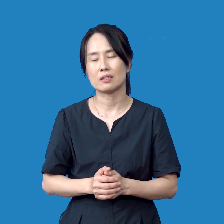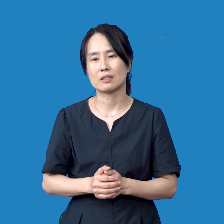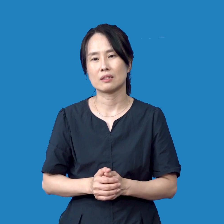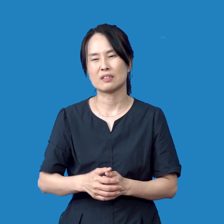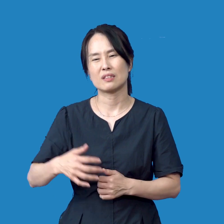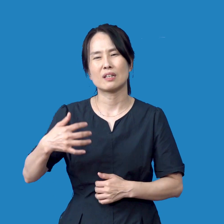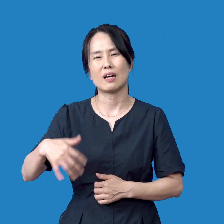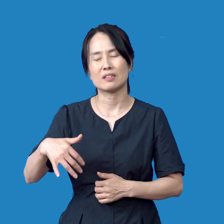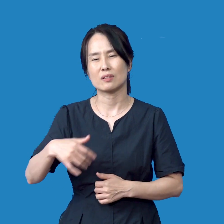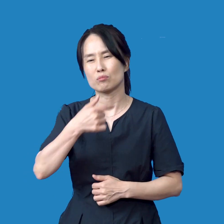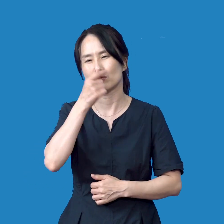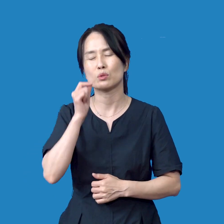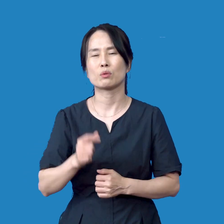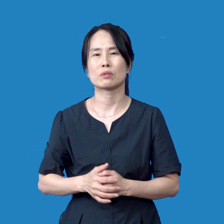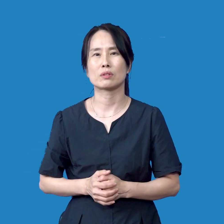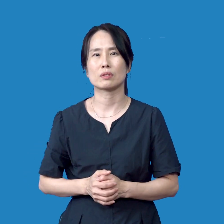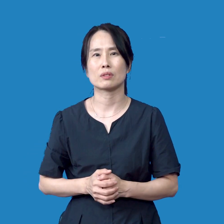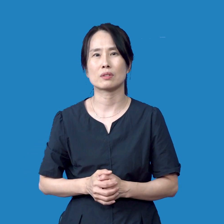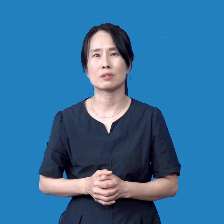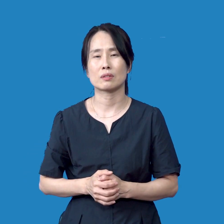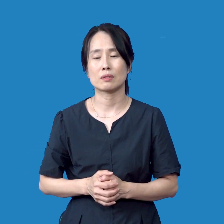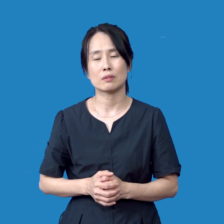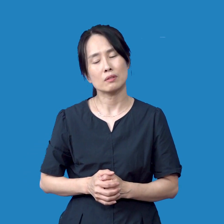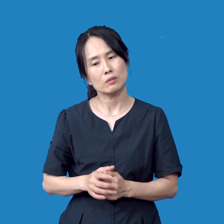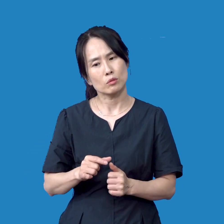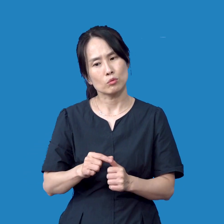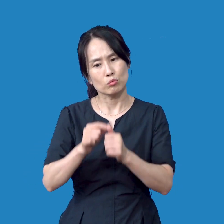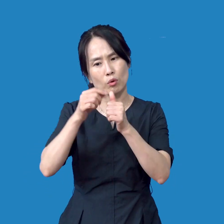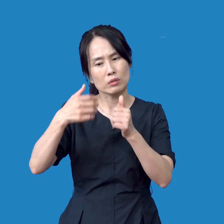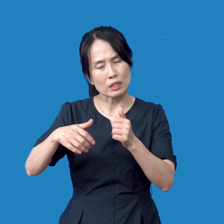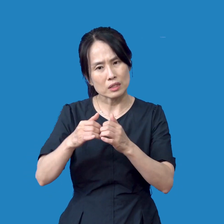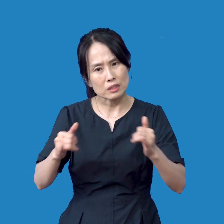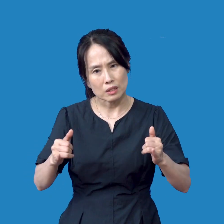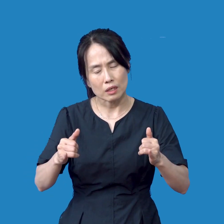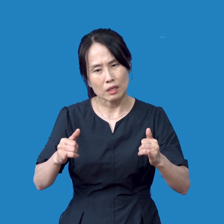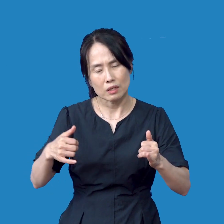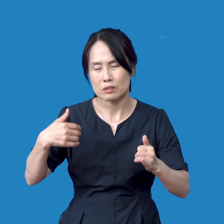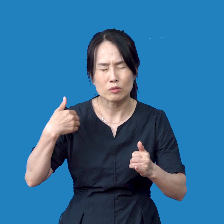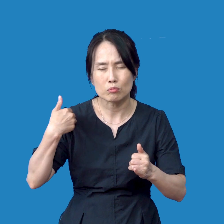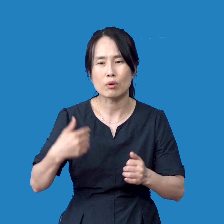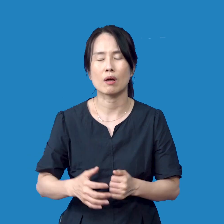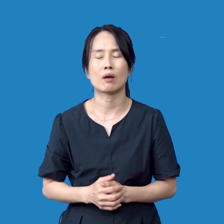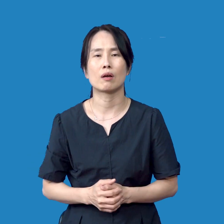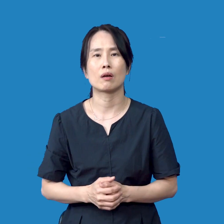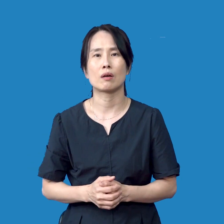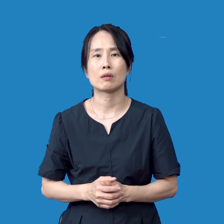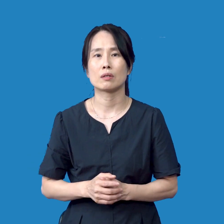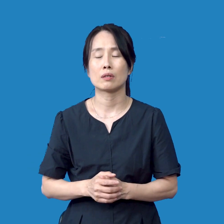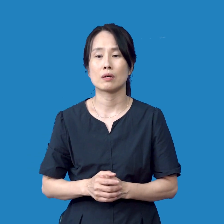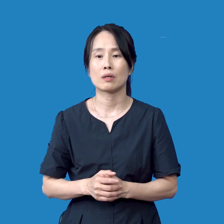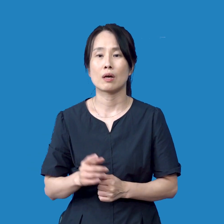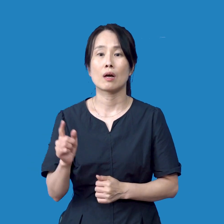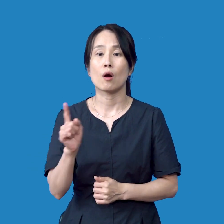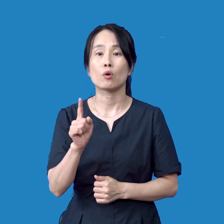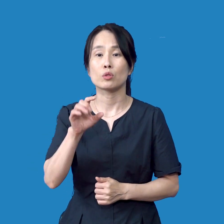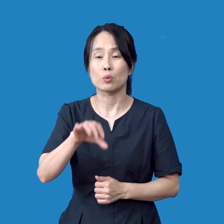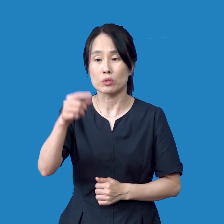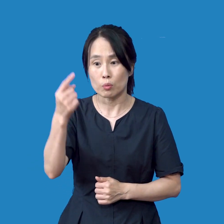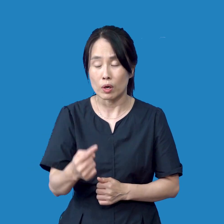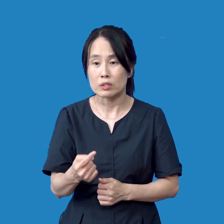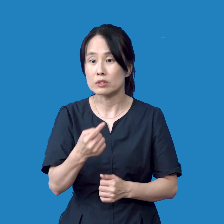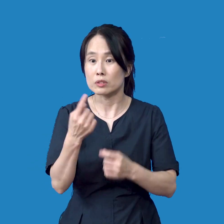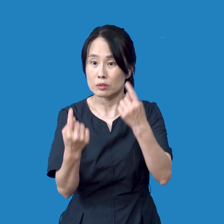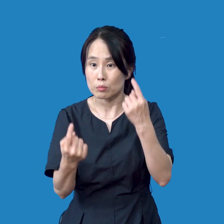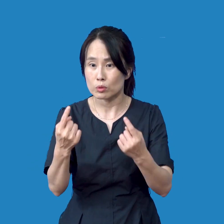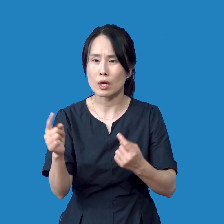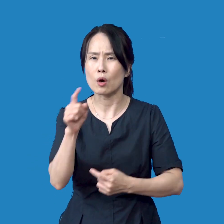사람입니다. 어쩌면 구원받지 못한 사람일 수도 있습니다. 그것보다는 어디로 가느냐가